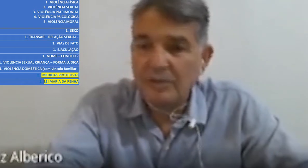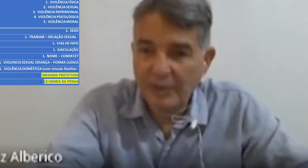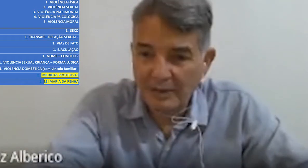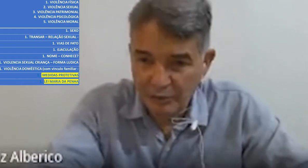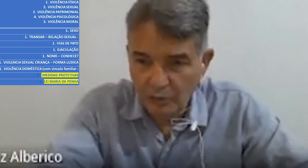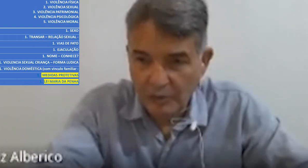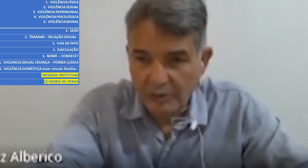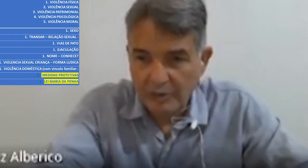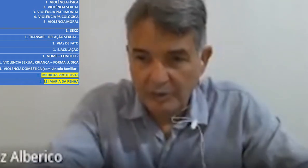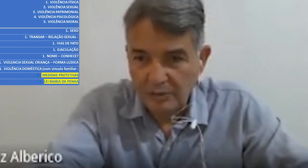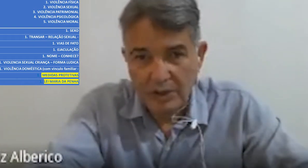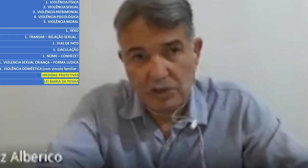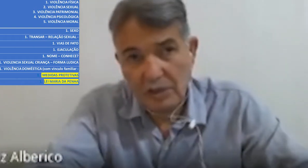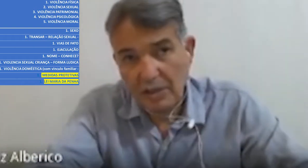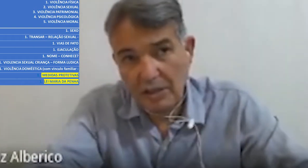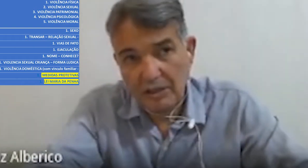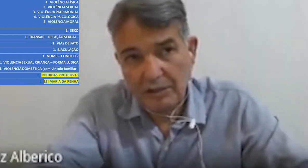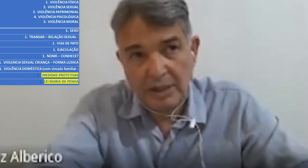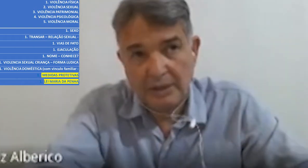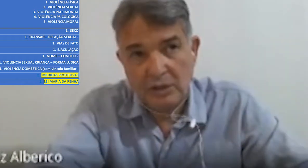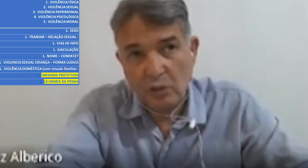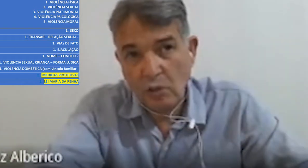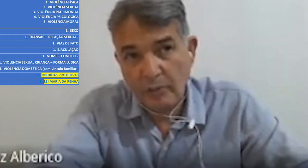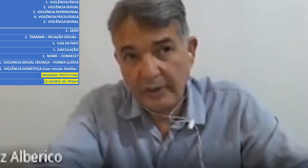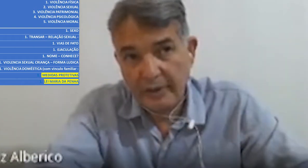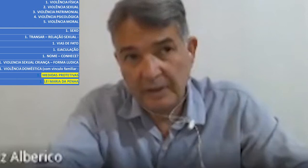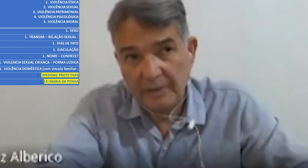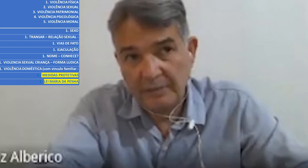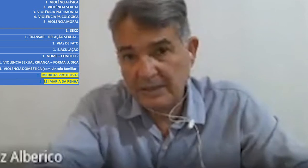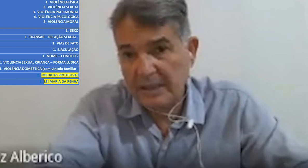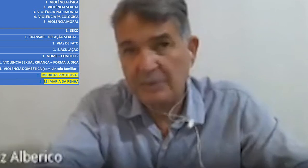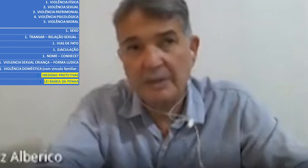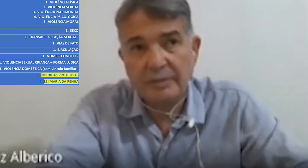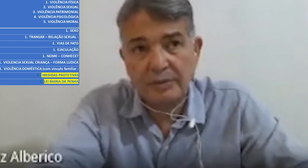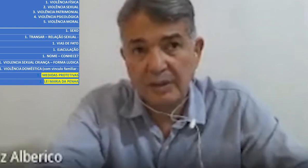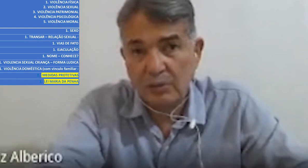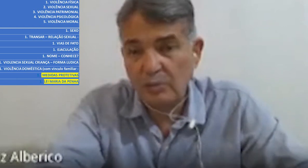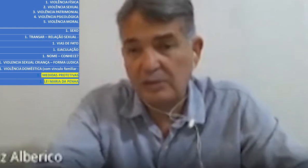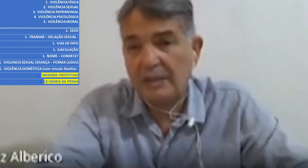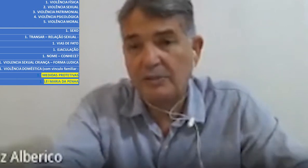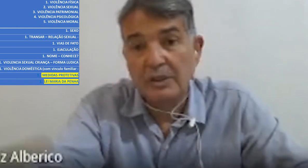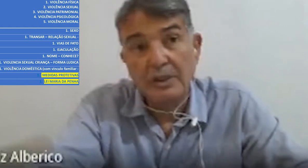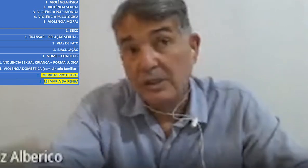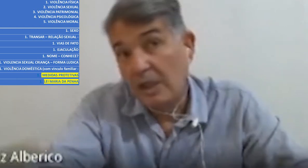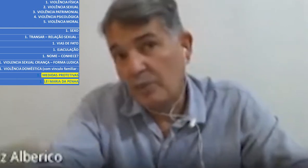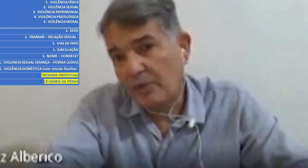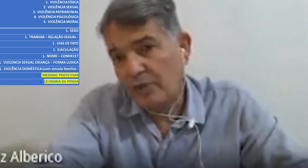ela viu, desde a tirada de roupa, a passar a mão, a contato, e aí o profissional